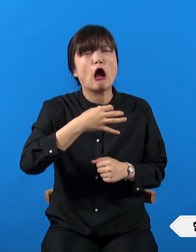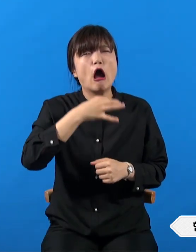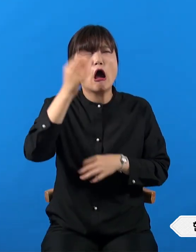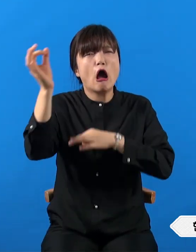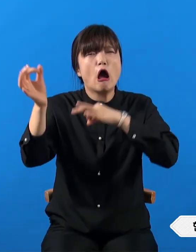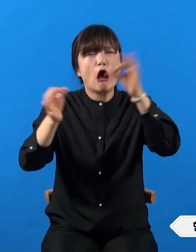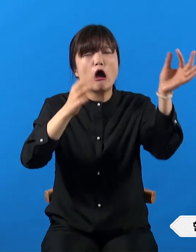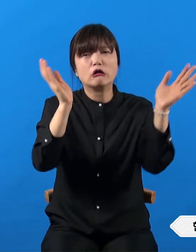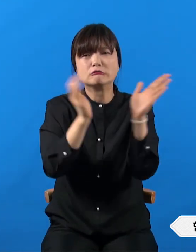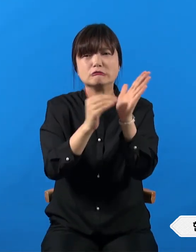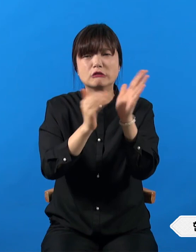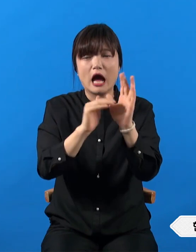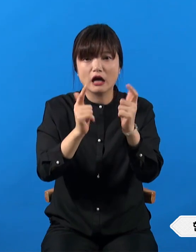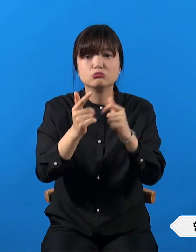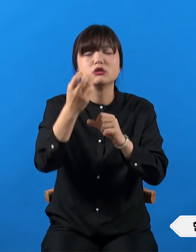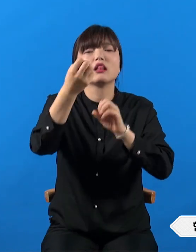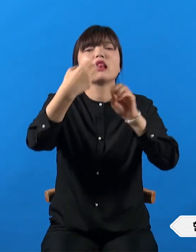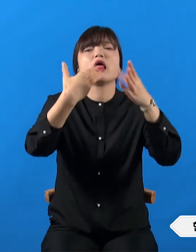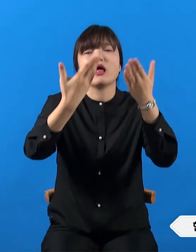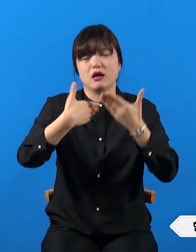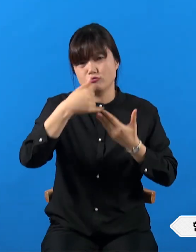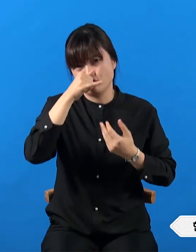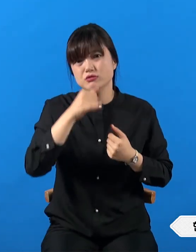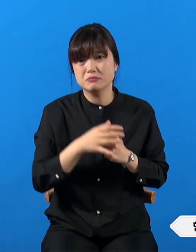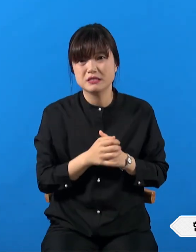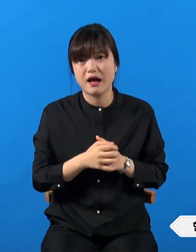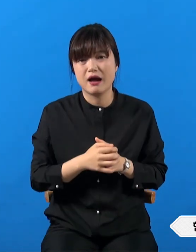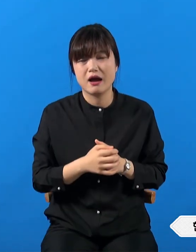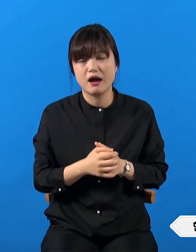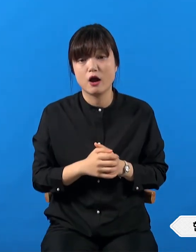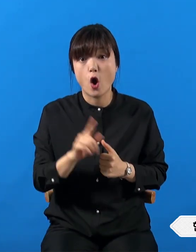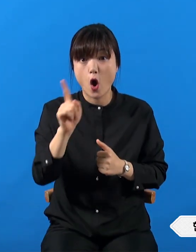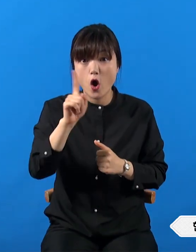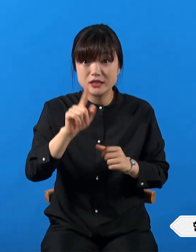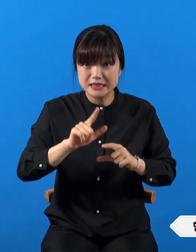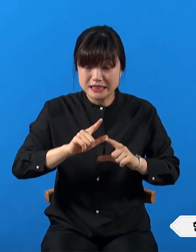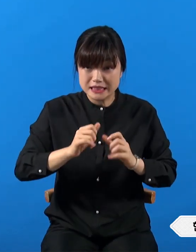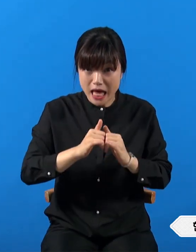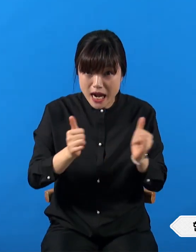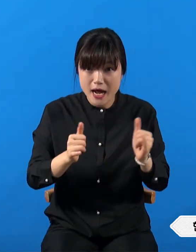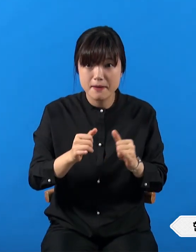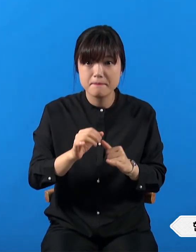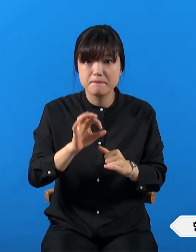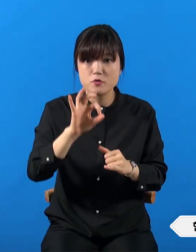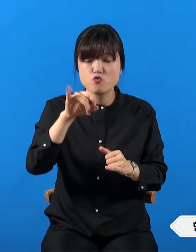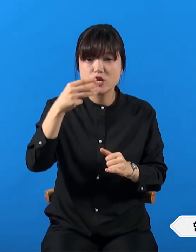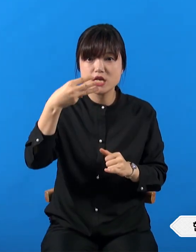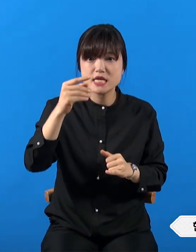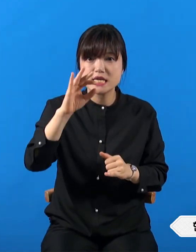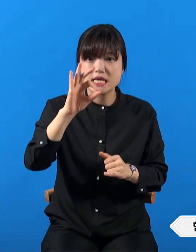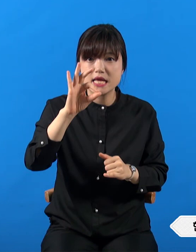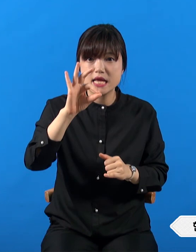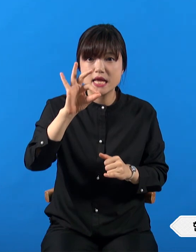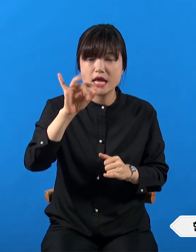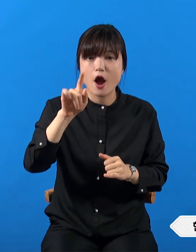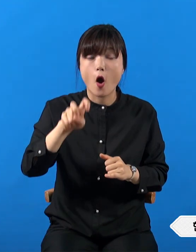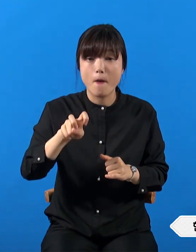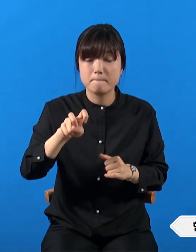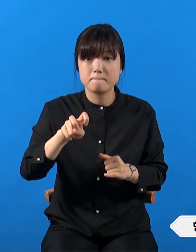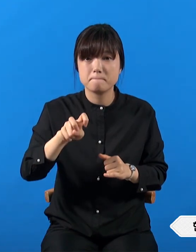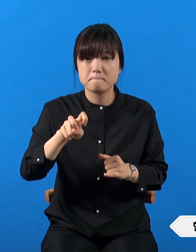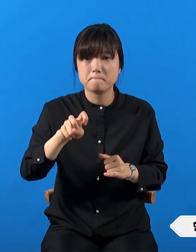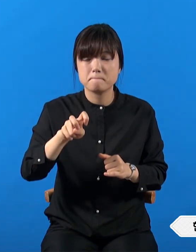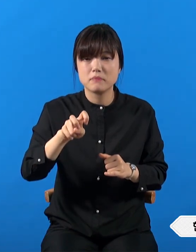아닙니다. 응답이 있습니다. 어떤 사람이 윌리엄 템플 대주교에게